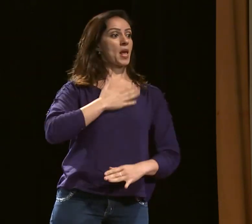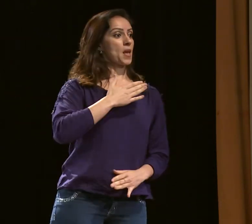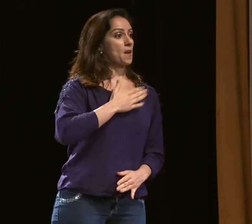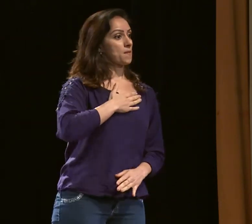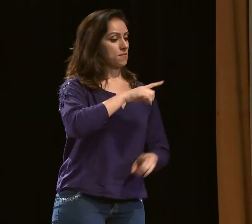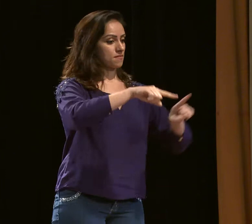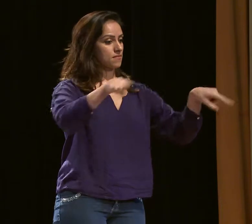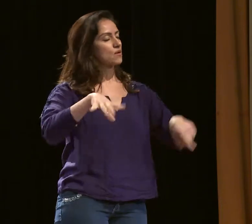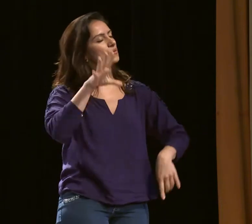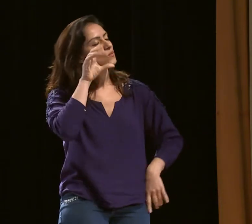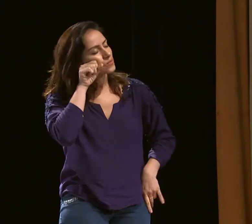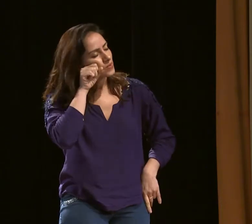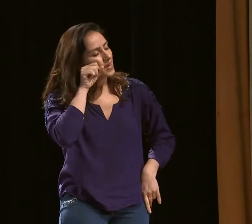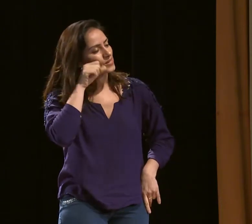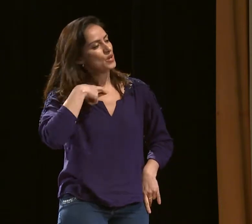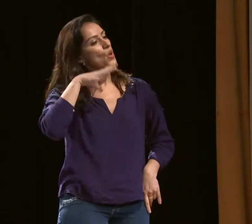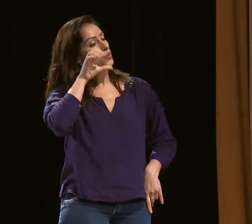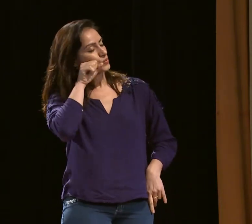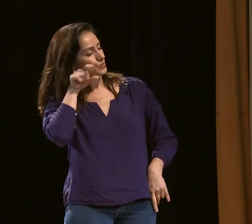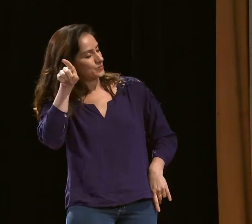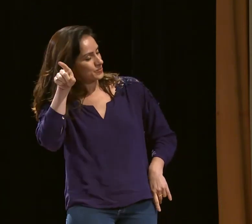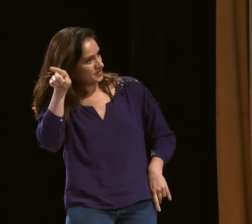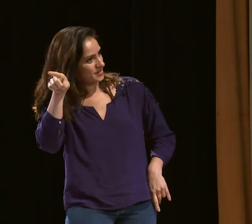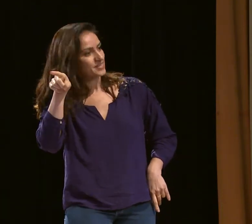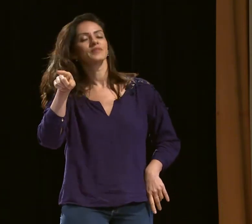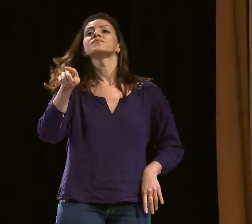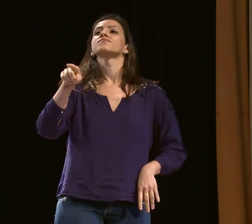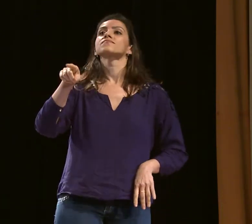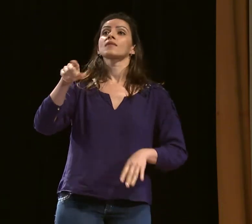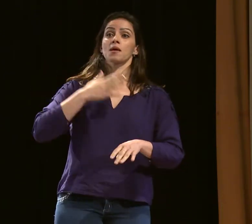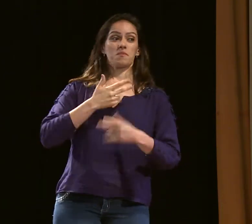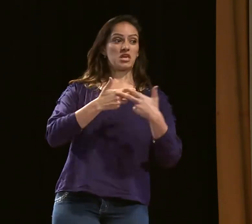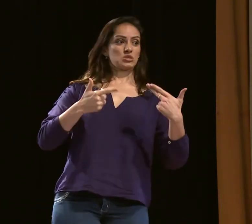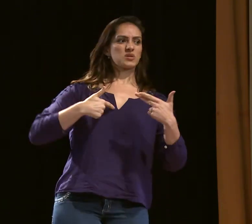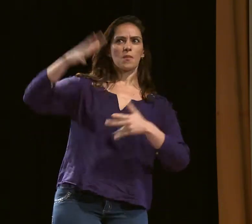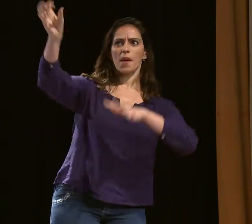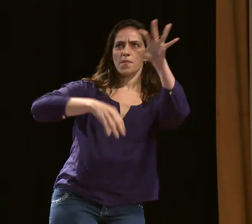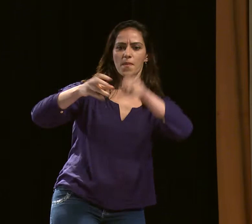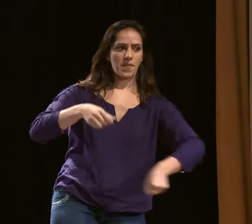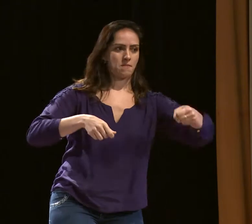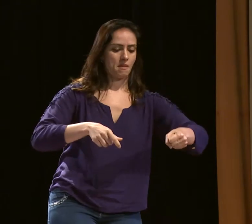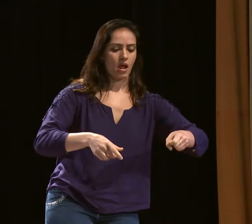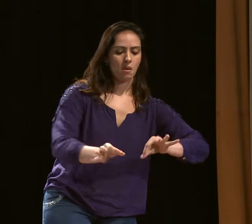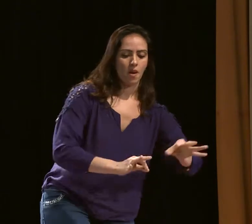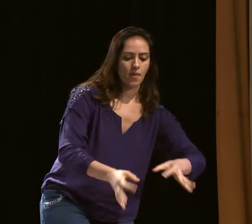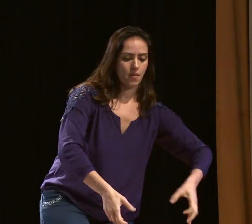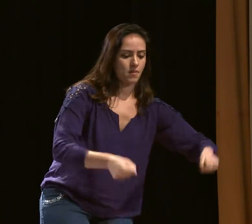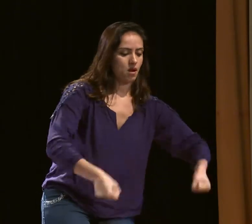porta. E aí a sala do descanso, né? O dormitório. Aí eu fui abrir aquela sala e aí peguei a mala,